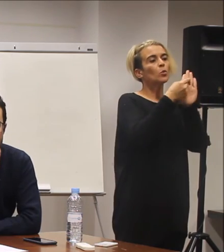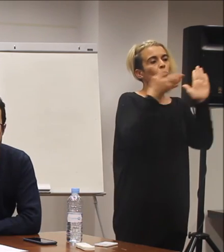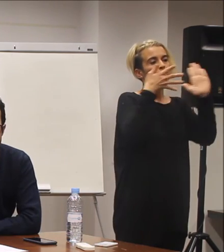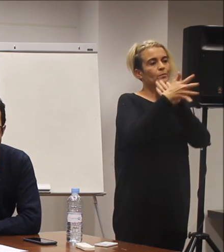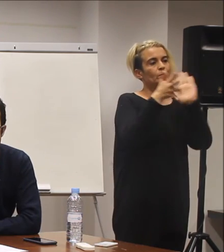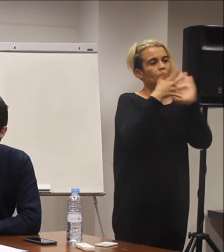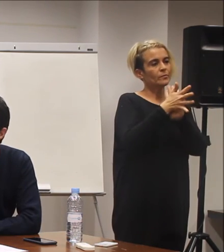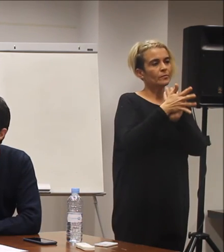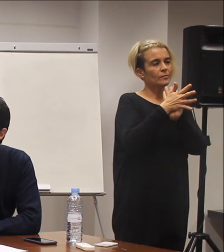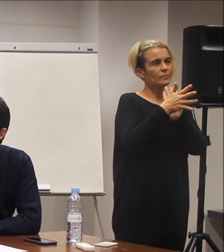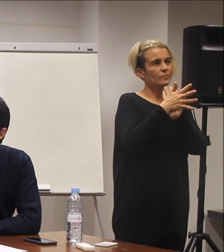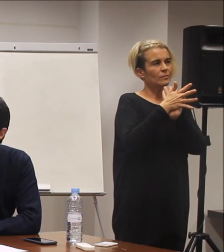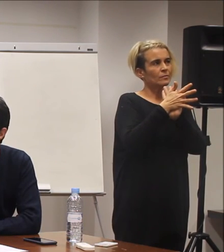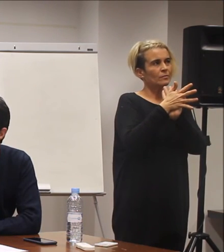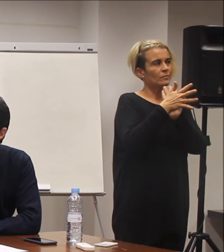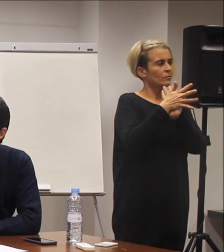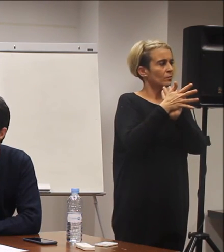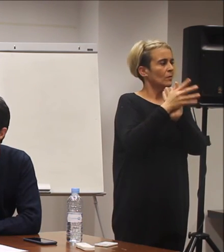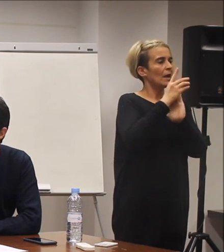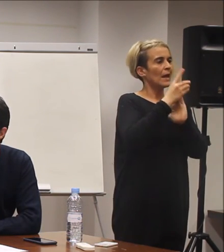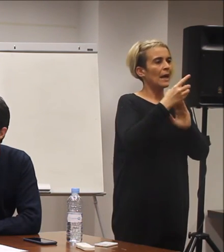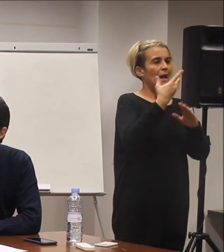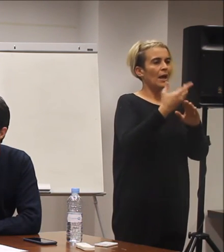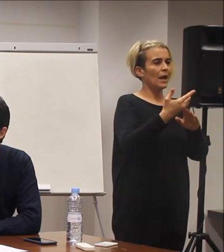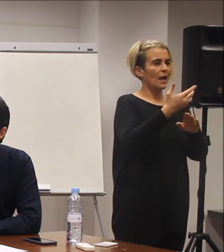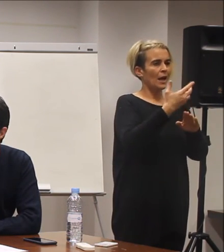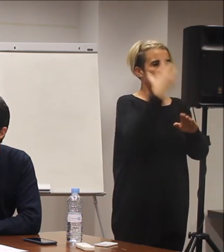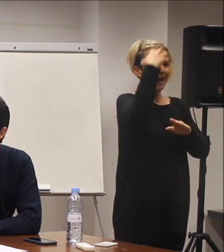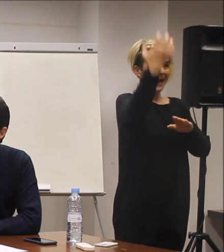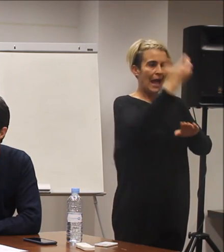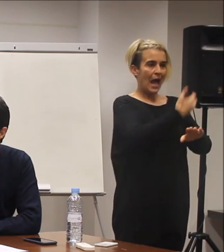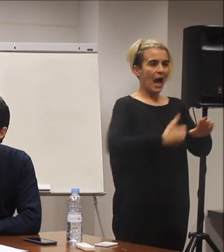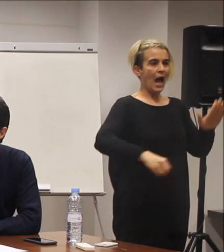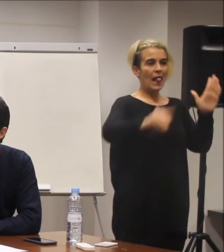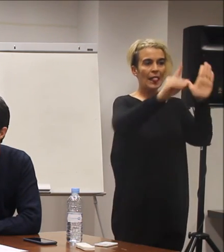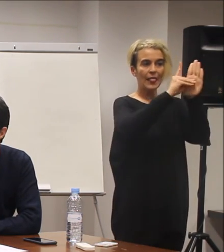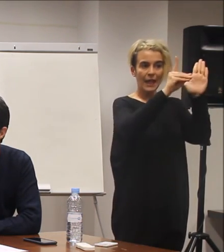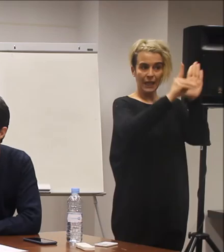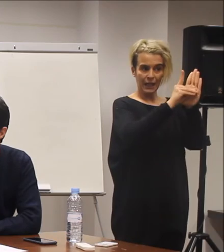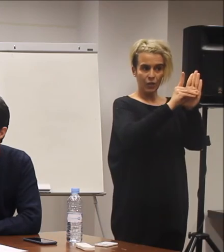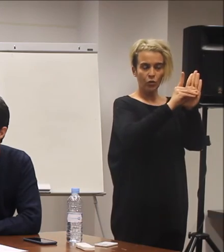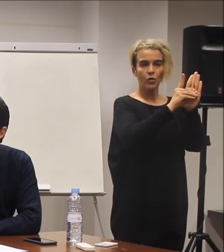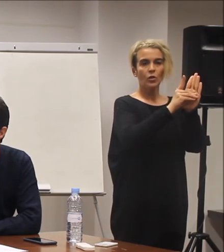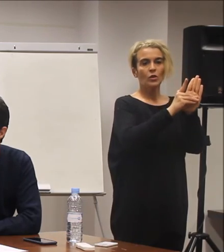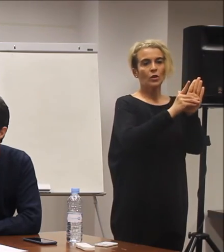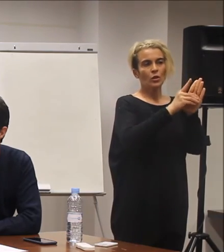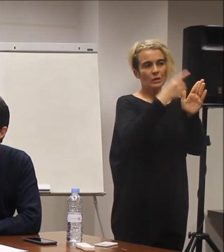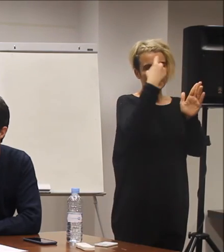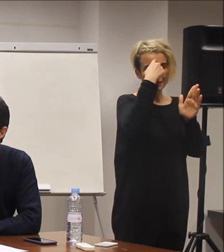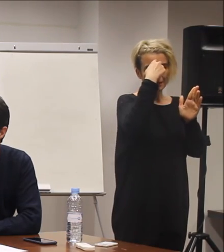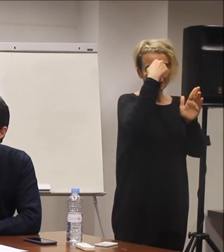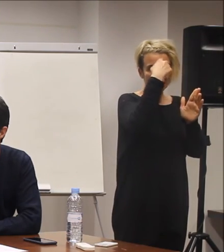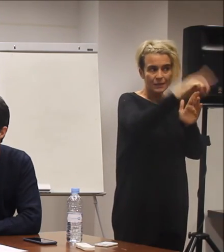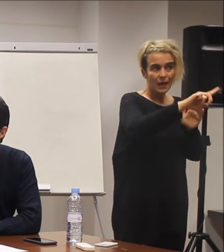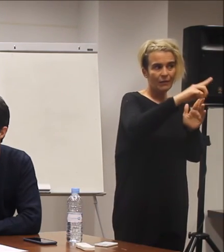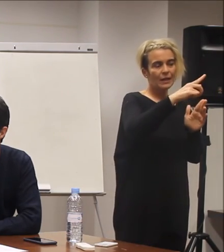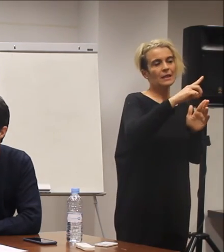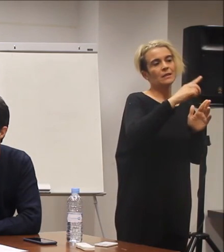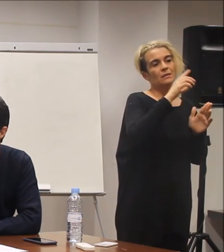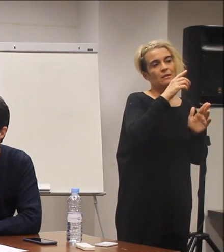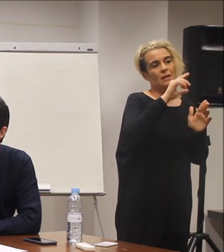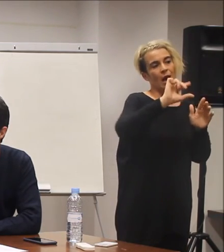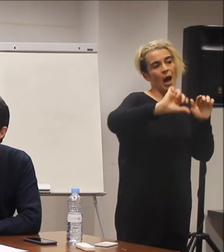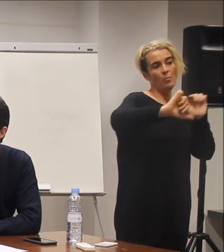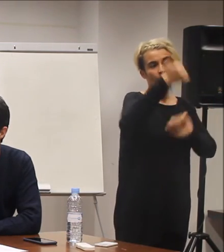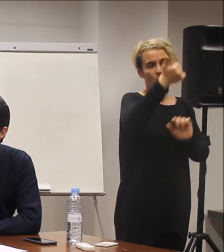en relación a los pasos a seguir tras el Real Decreto. Como sabéis, y si no lo sabéis, nos lo comentamos ahora, se ha aprobado un Real Decreto por el